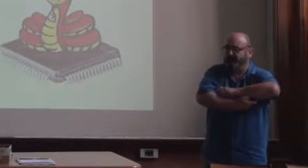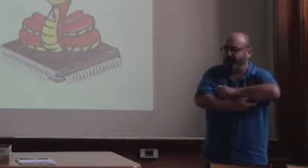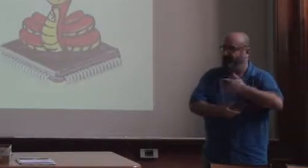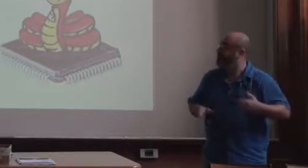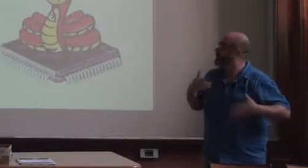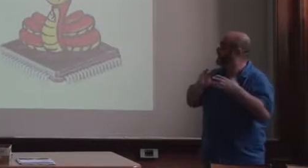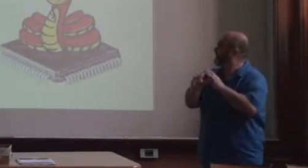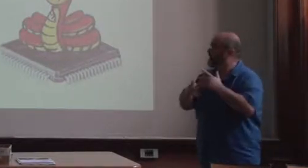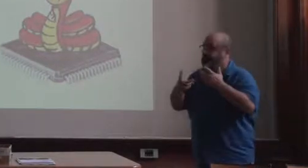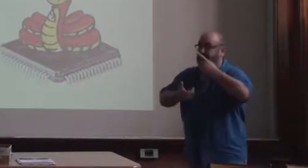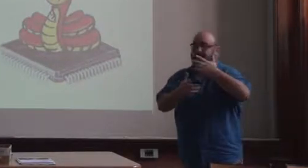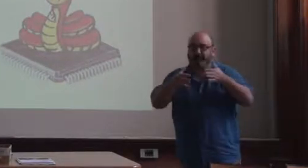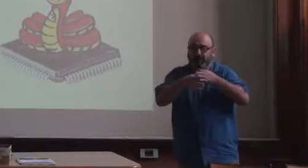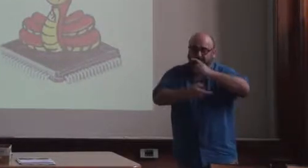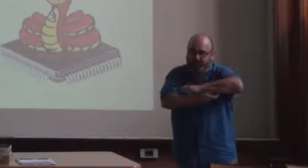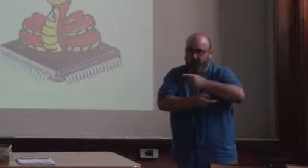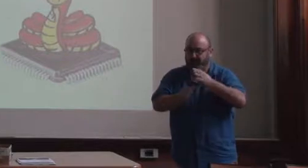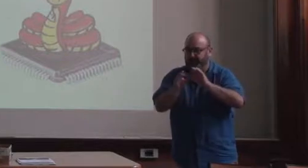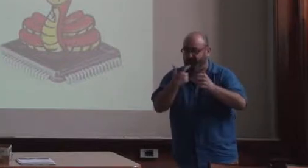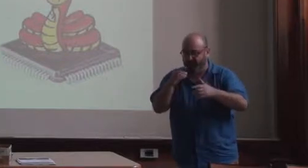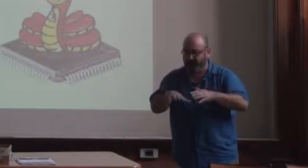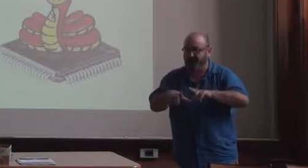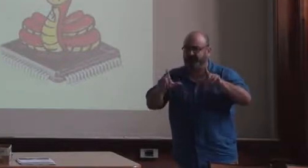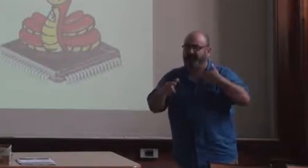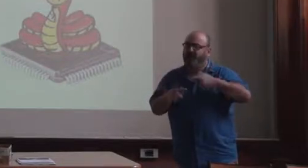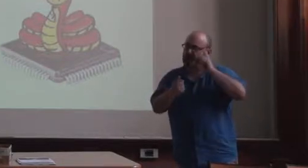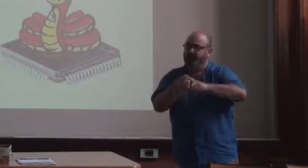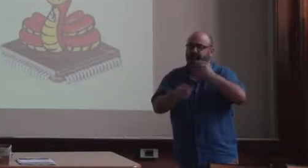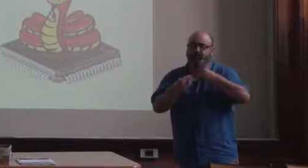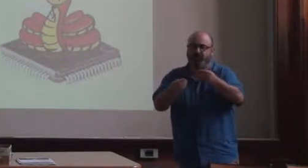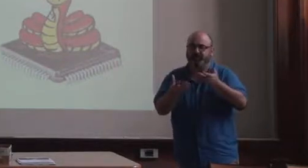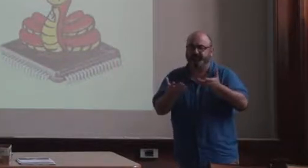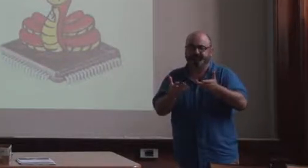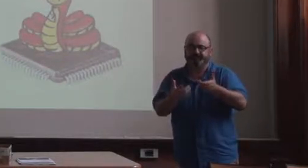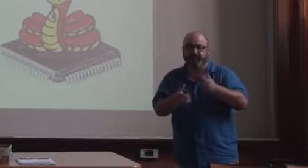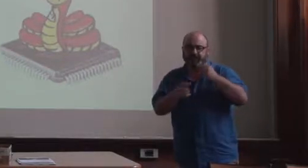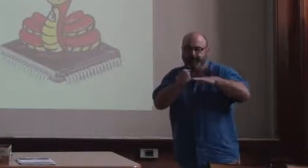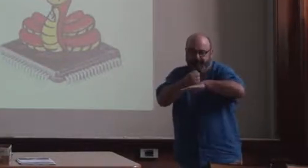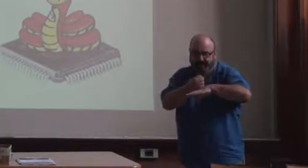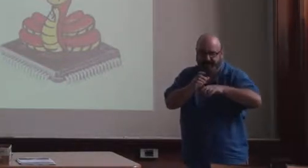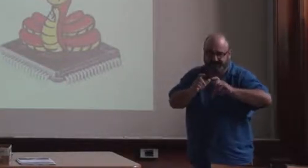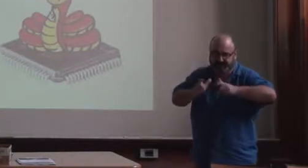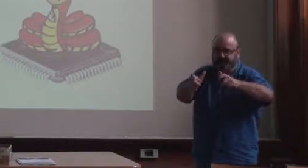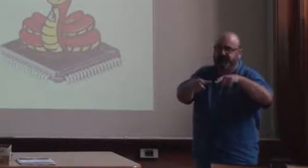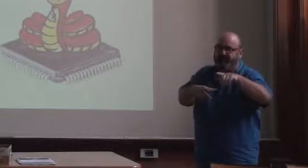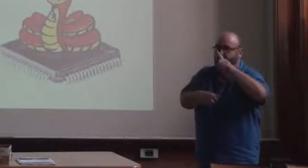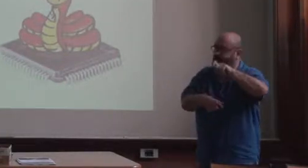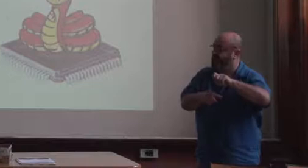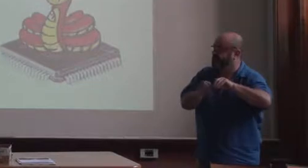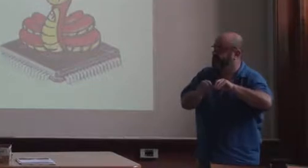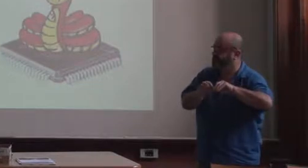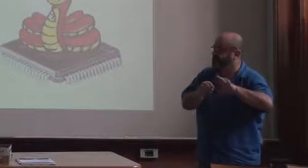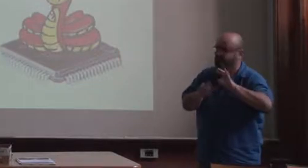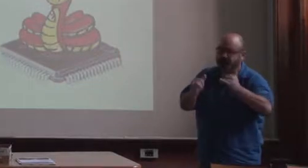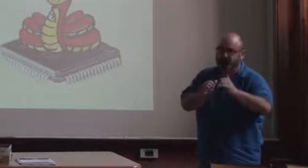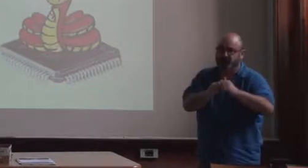qu'est MicroPython, pourquoi MicroPython, et puis j'aimerais bien. Mon but est de vous donner un peu les éléments de base pour que vous puissiez commencer à